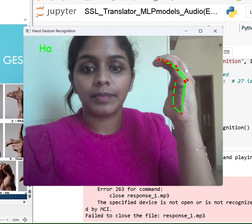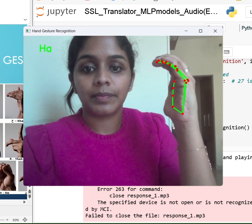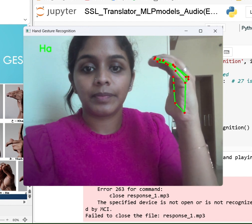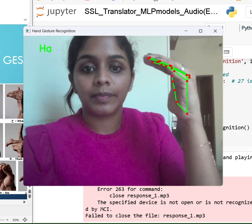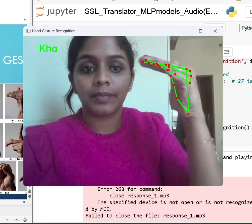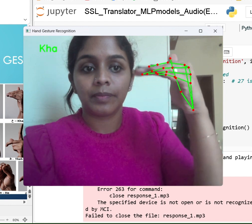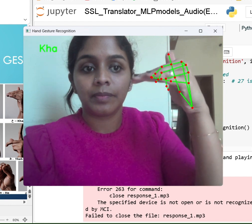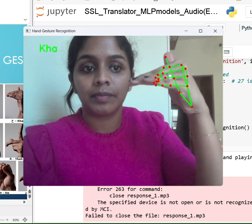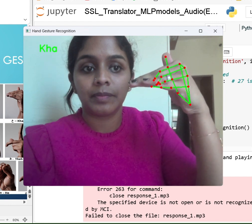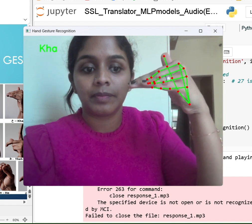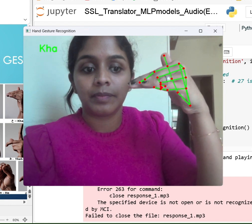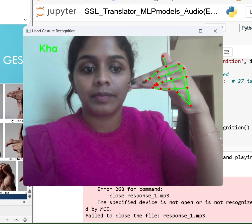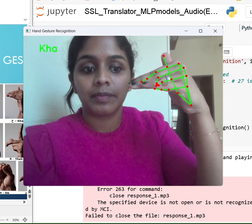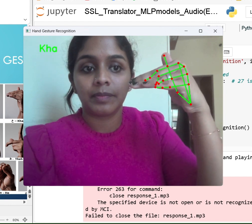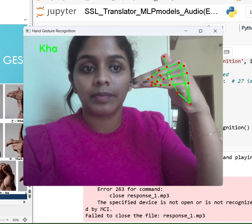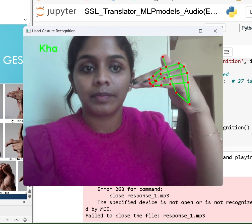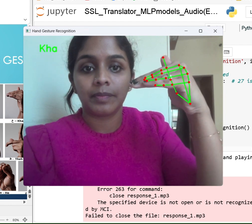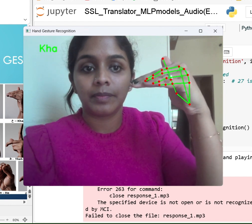ها